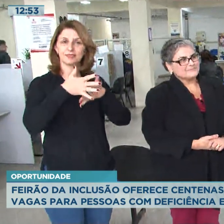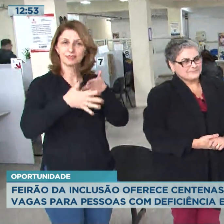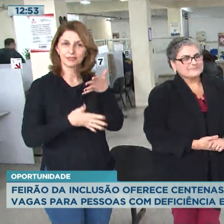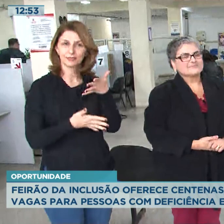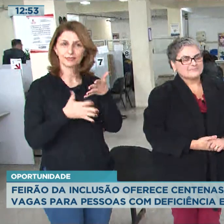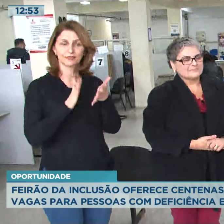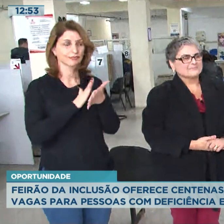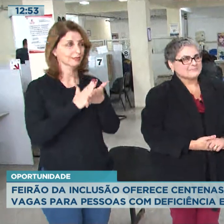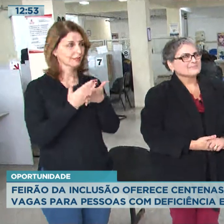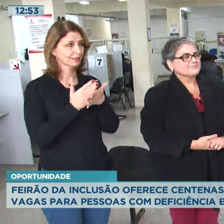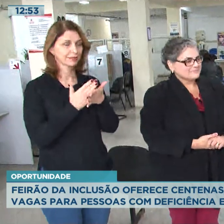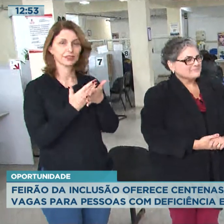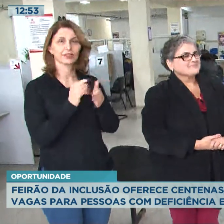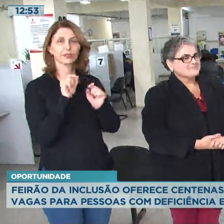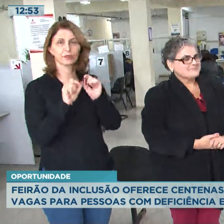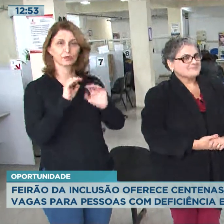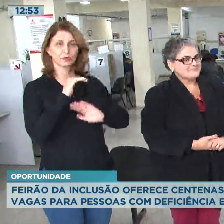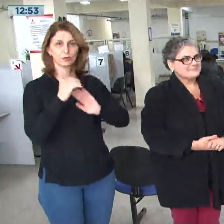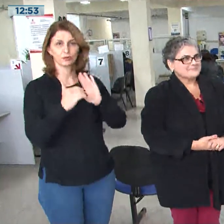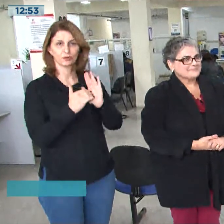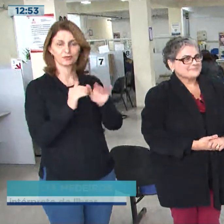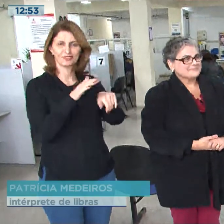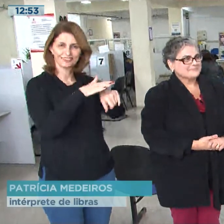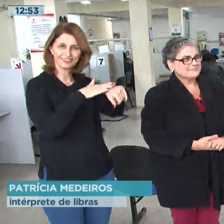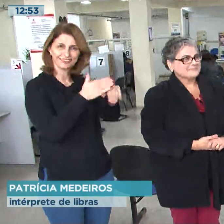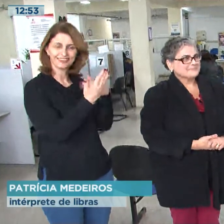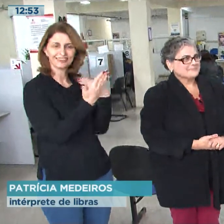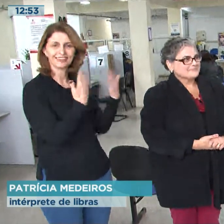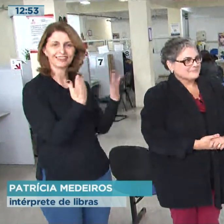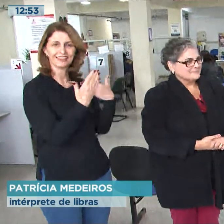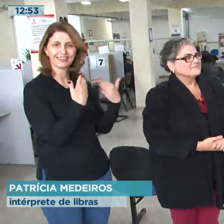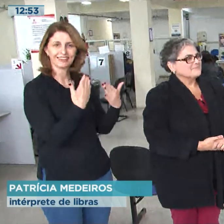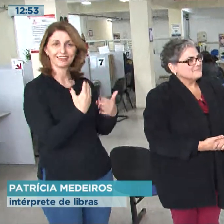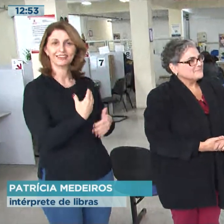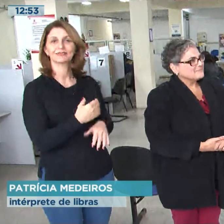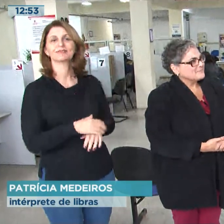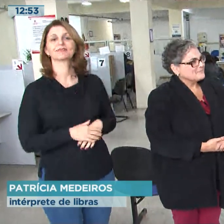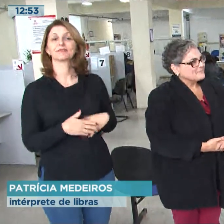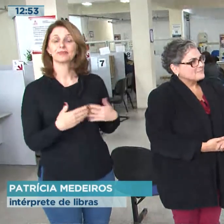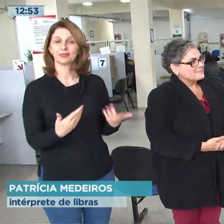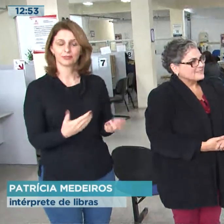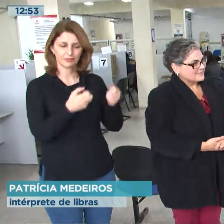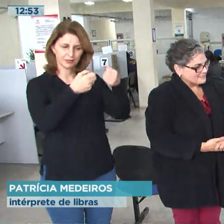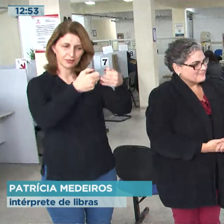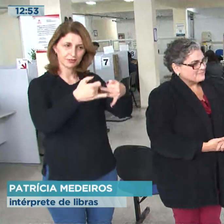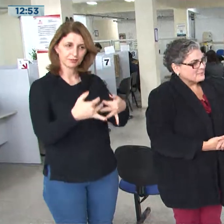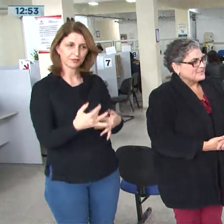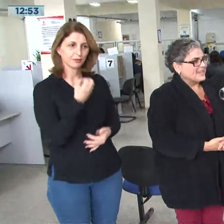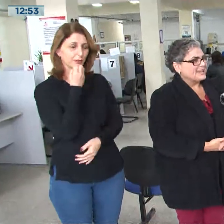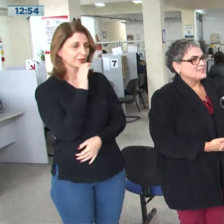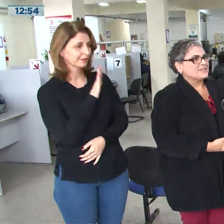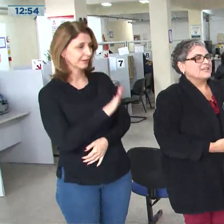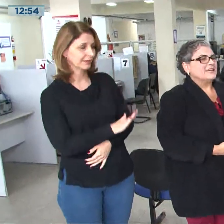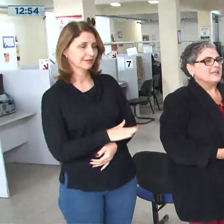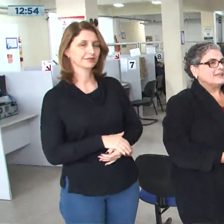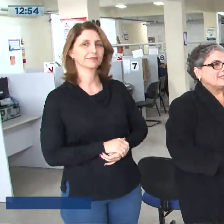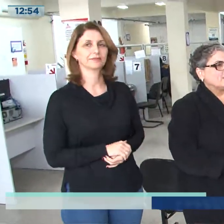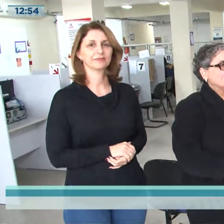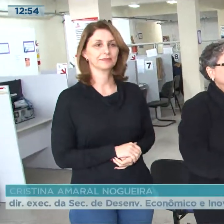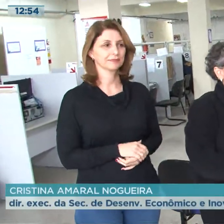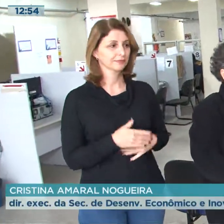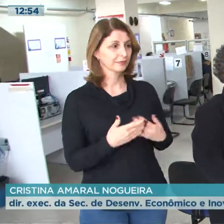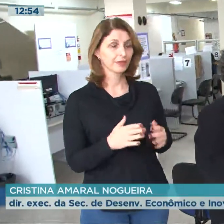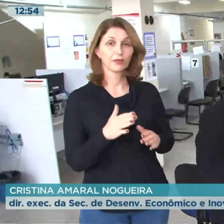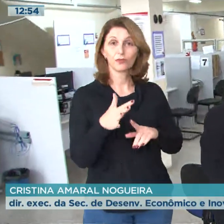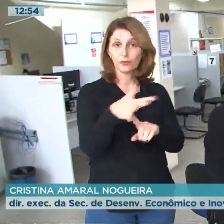vai interpretar tudo aqui que a gente vai falar para vocês ao vivo. Cris, explica para a gente. Boa tarde. Boa tarde.